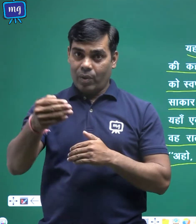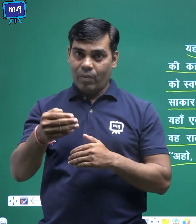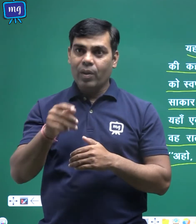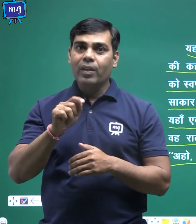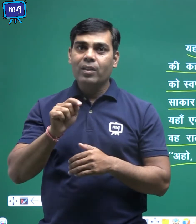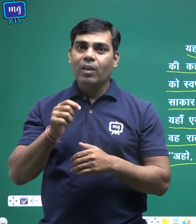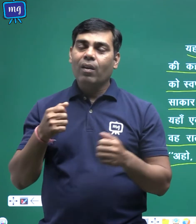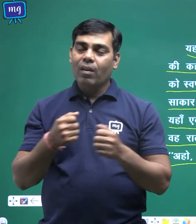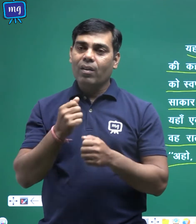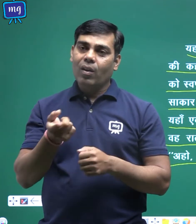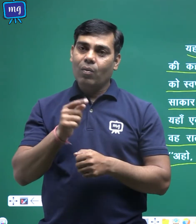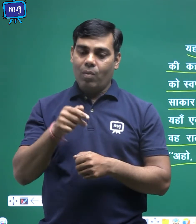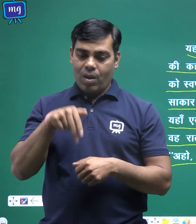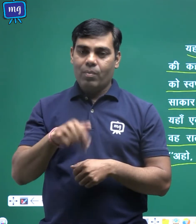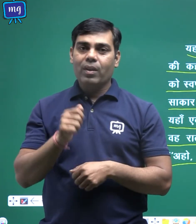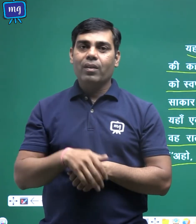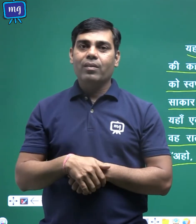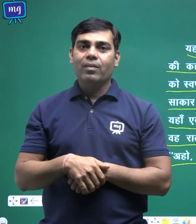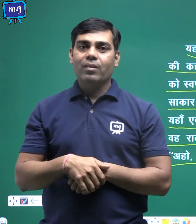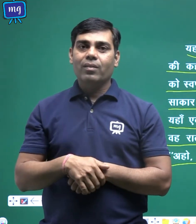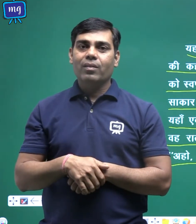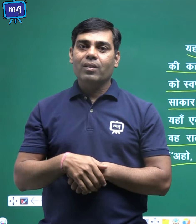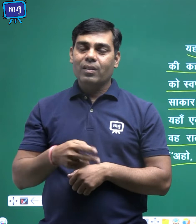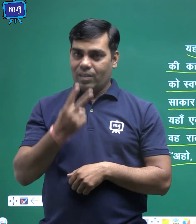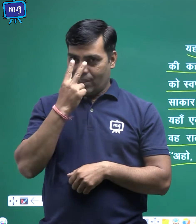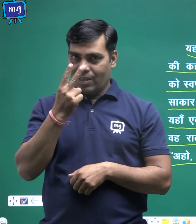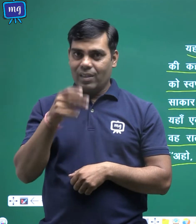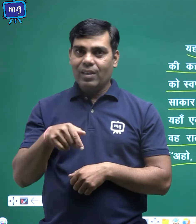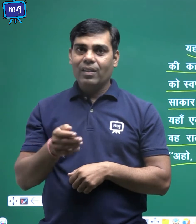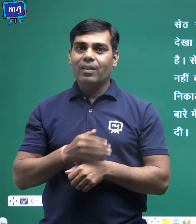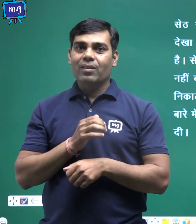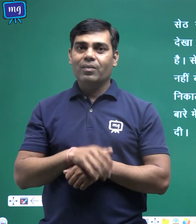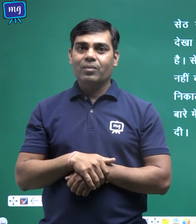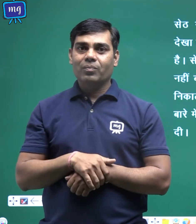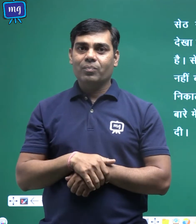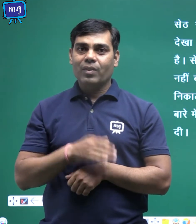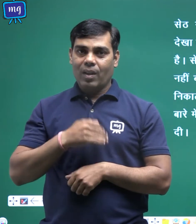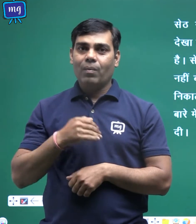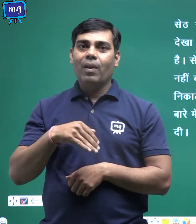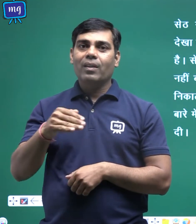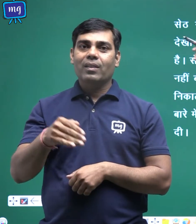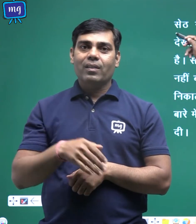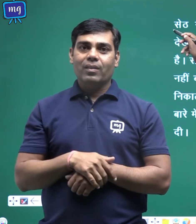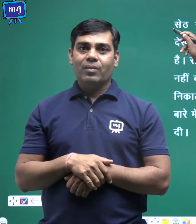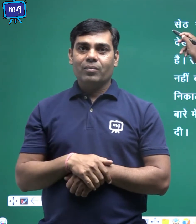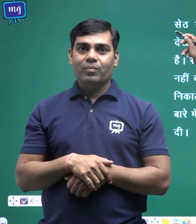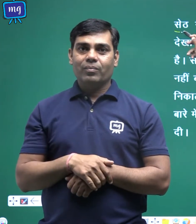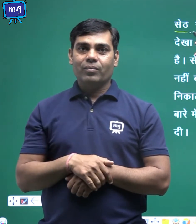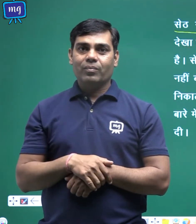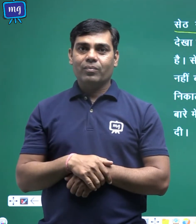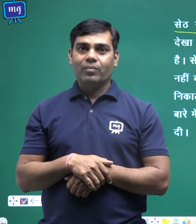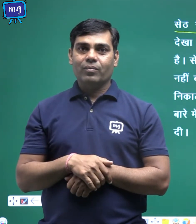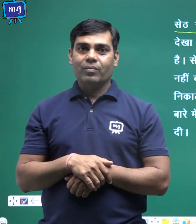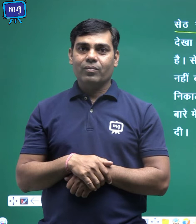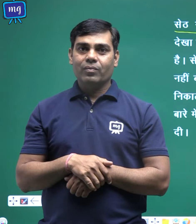को अभी देख लिया था। अब हम आगे चलते हैं। सेठ